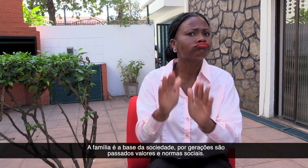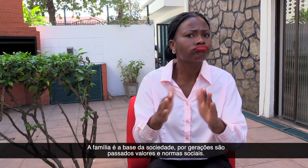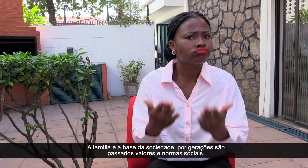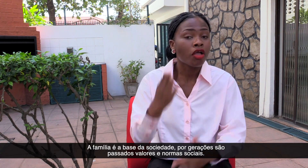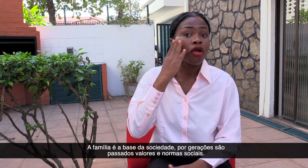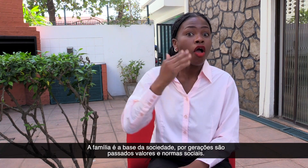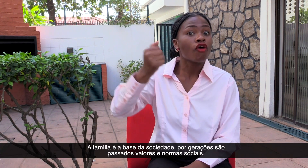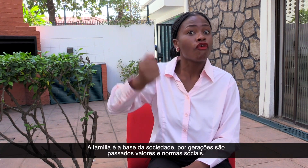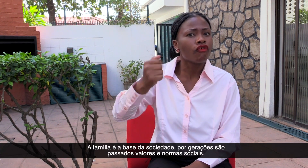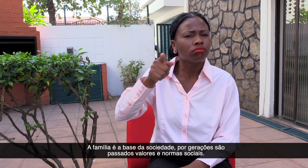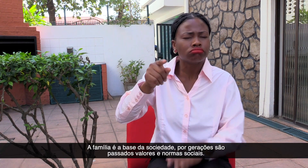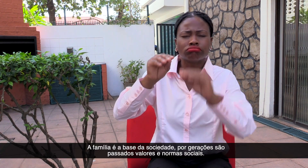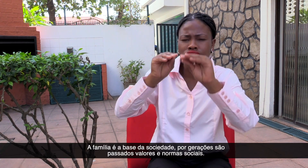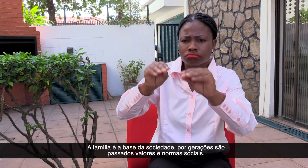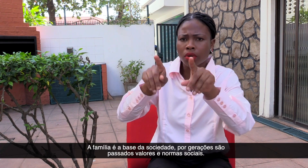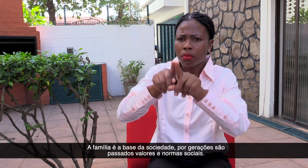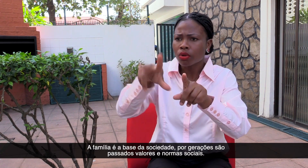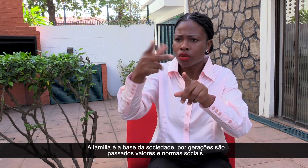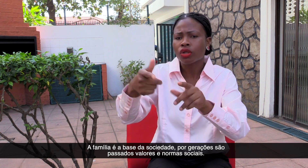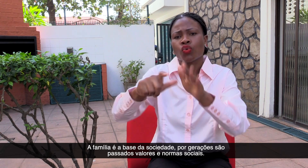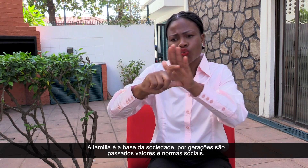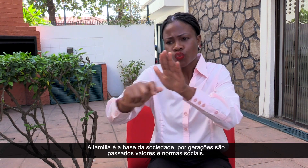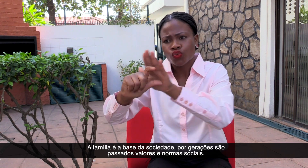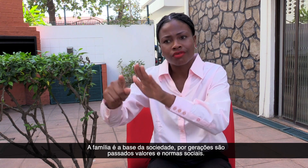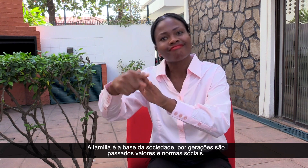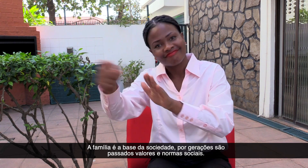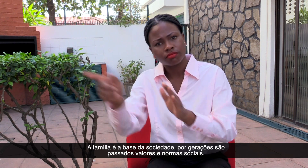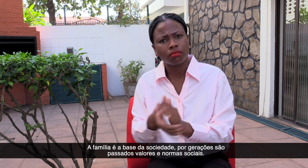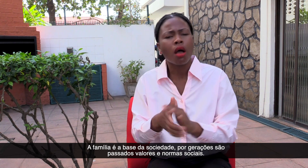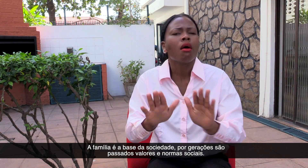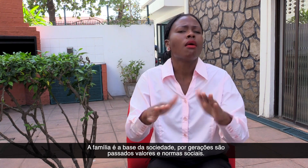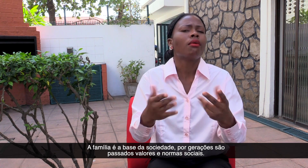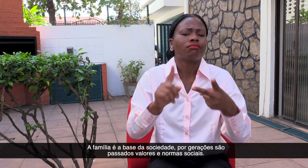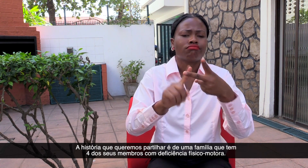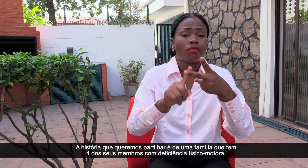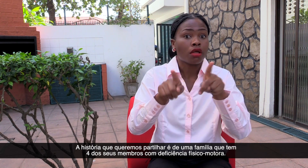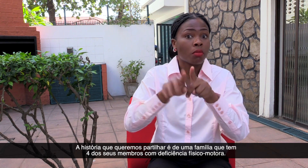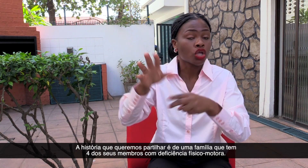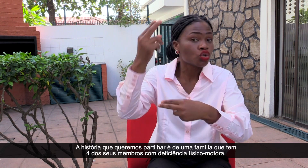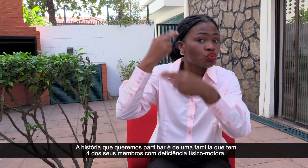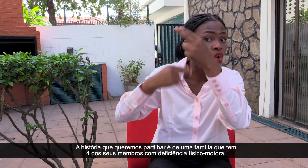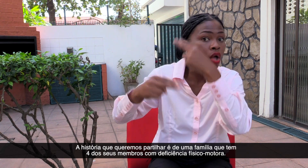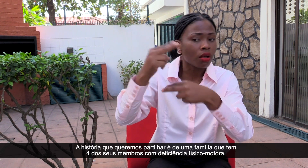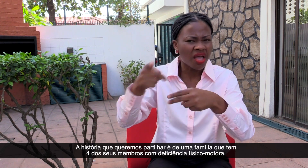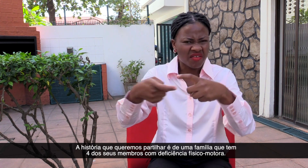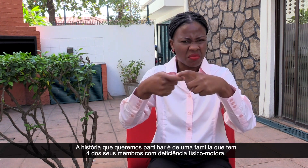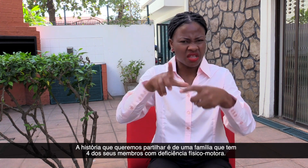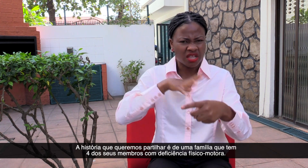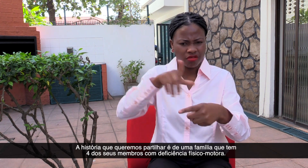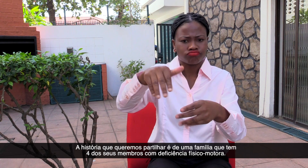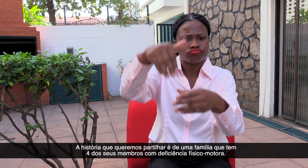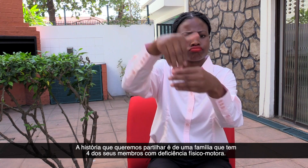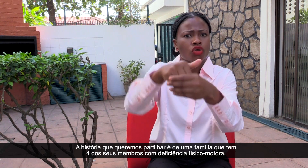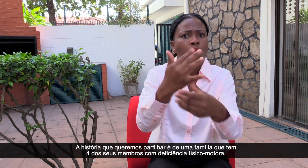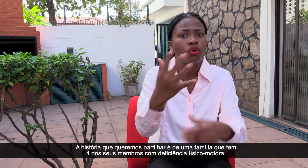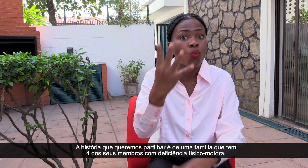A família é a base da sociedade. Por gerações são passados valores e normas sociais. A história que queremos